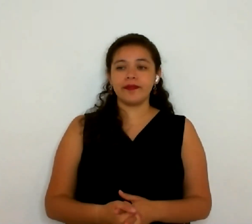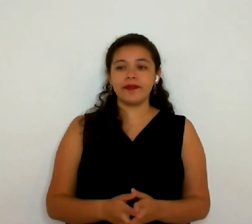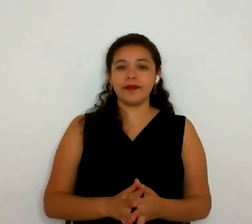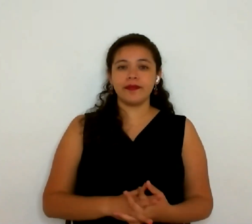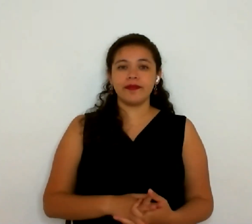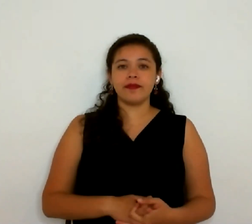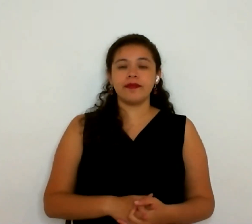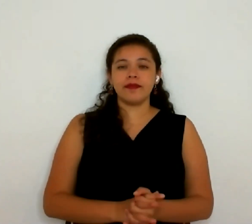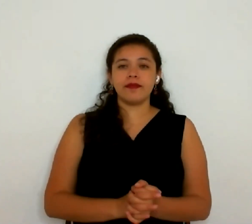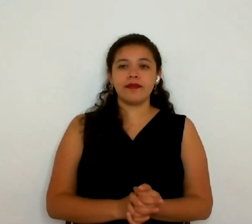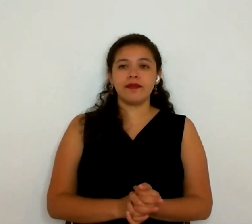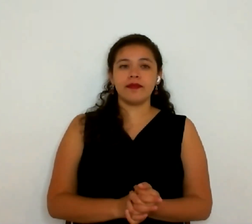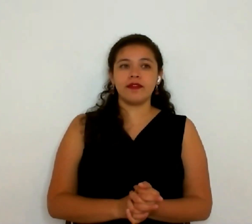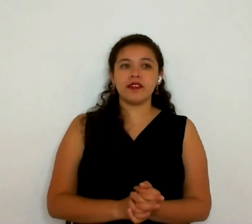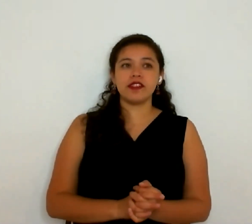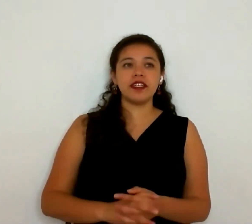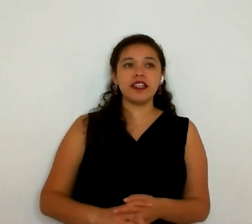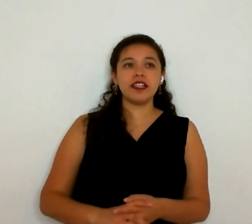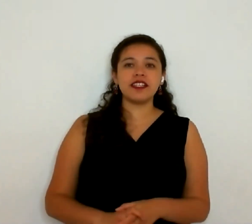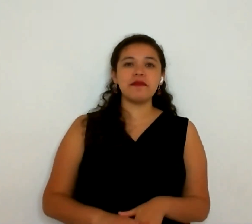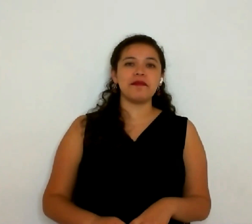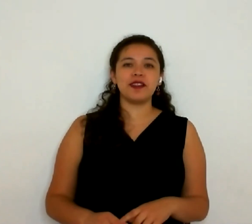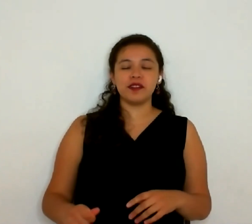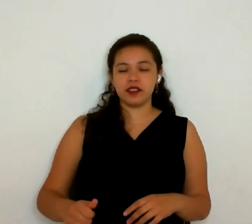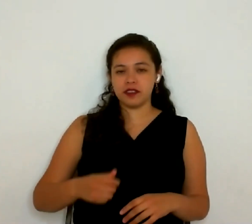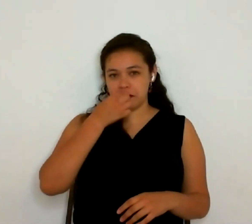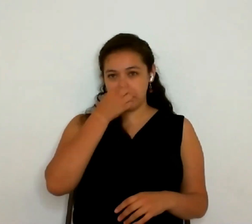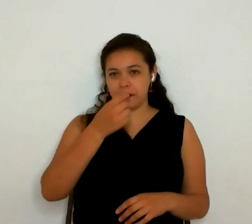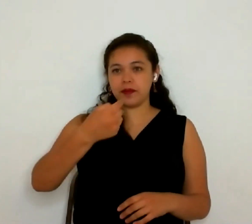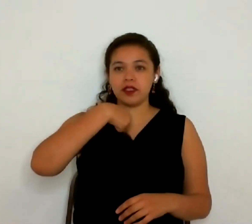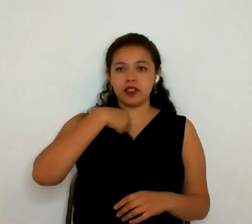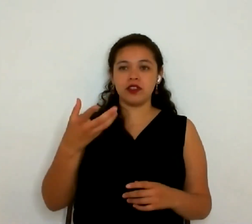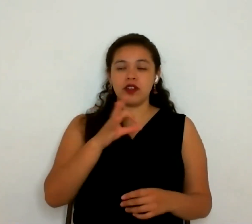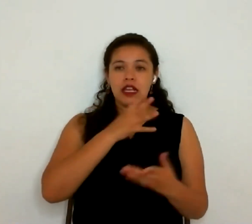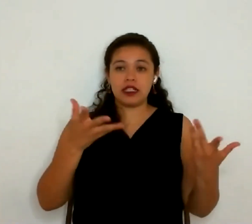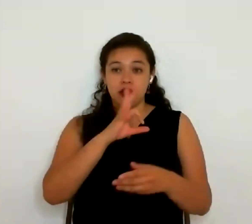más enfocado si yo lo podría realizar y aplicar